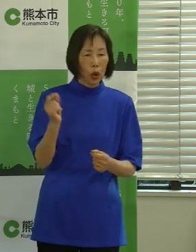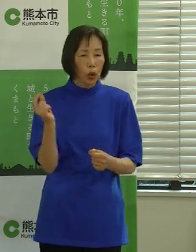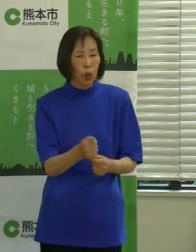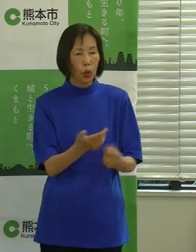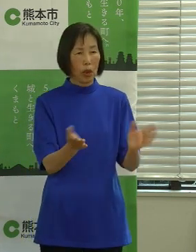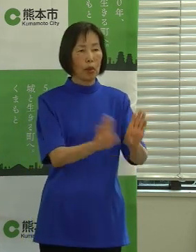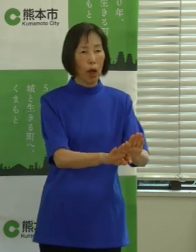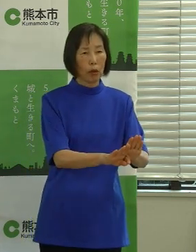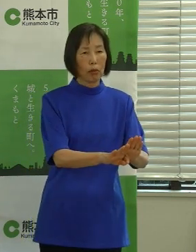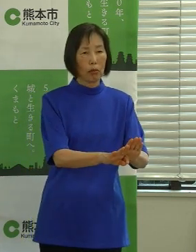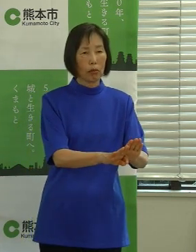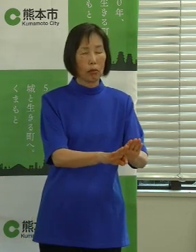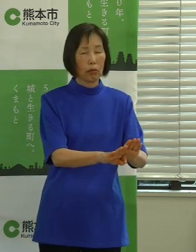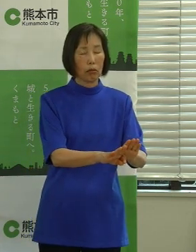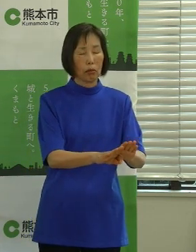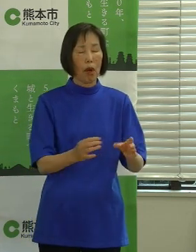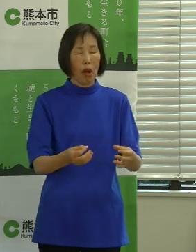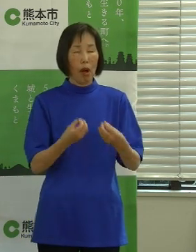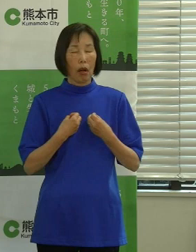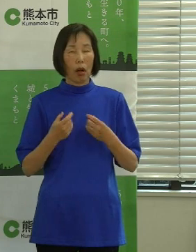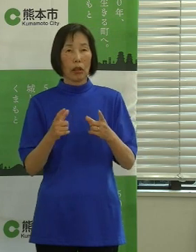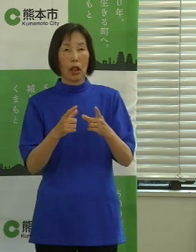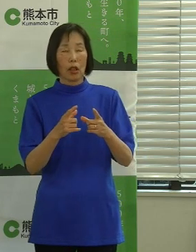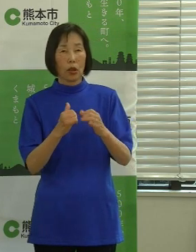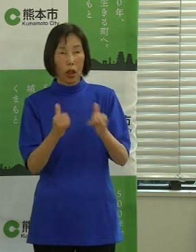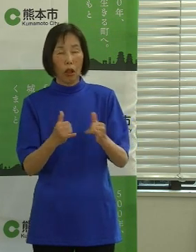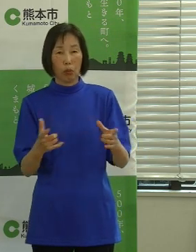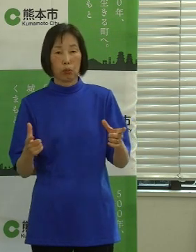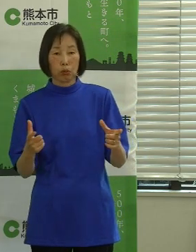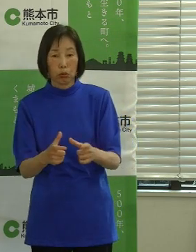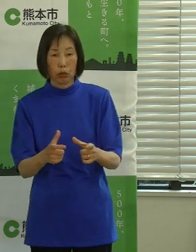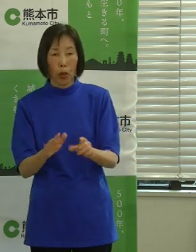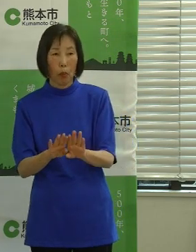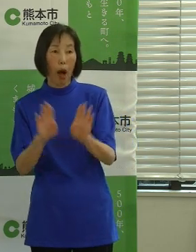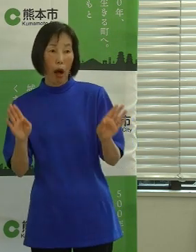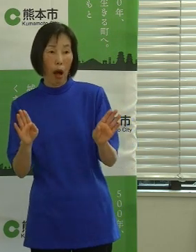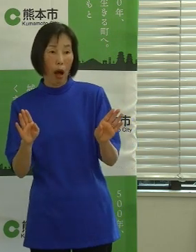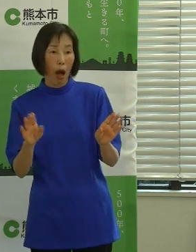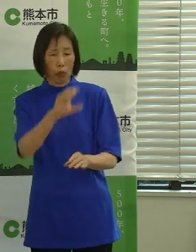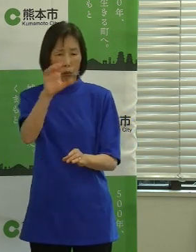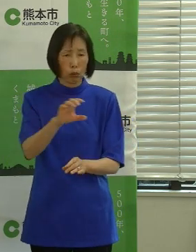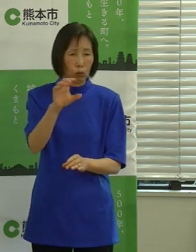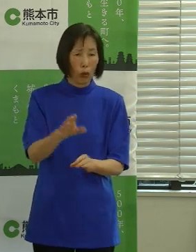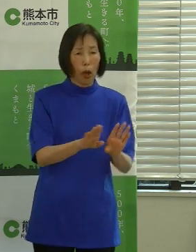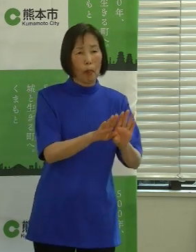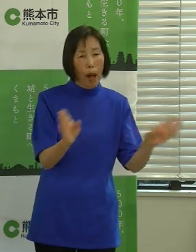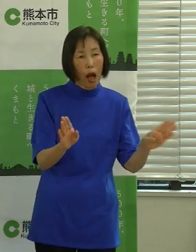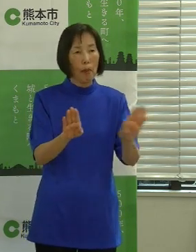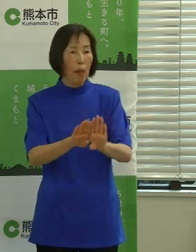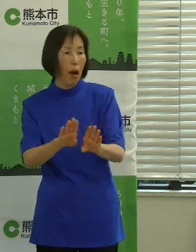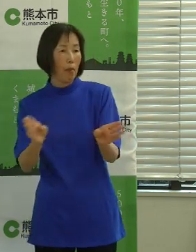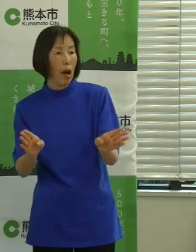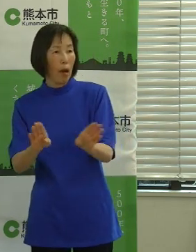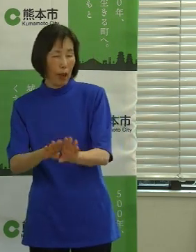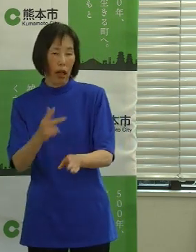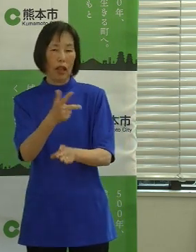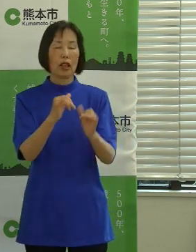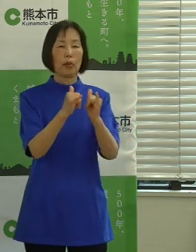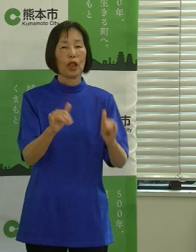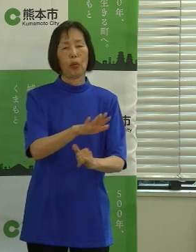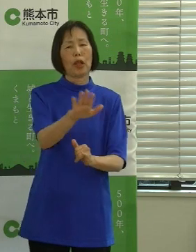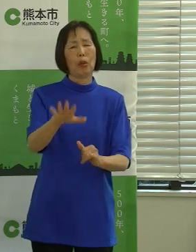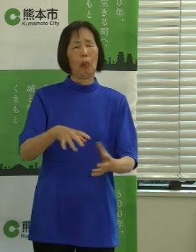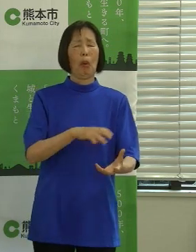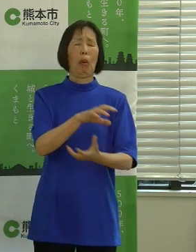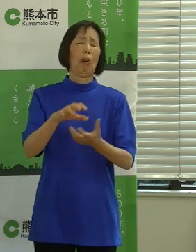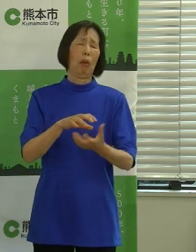ってまた感染者が減ったからまた今度空いてっていうのをこう繰り返してると非常にやっぱり市民の皆さんも混乱す